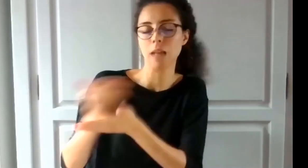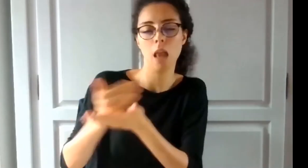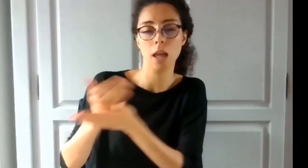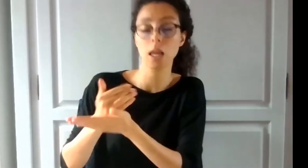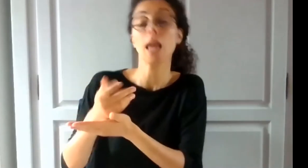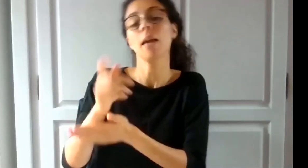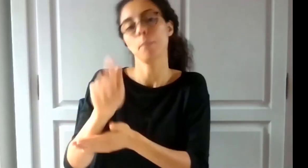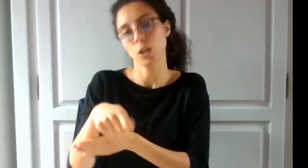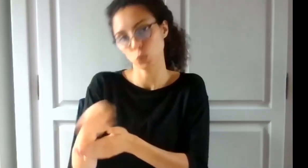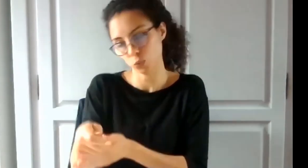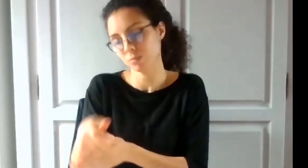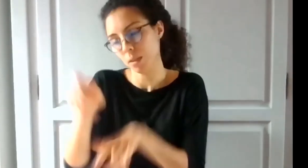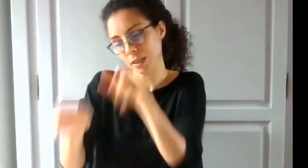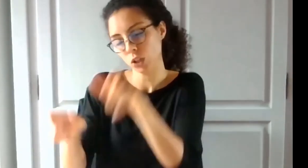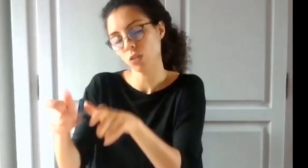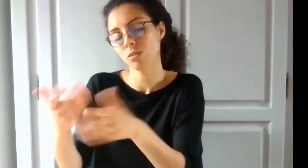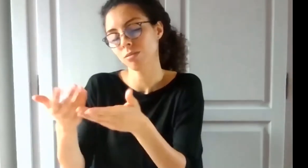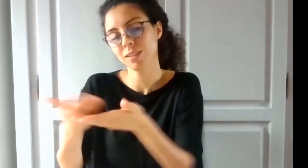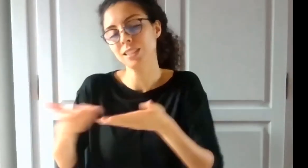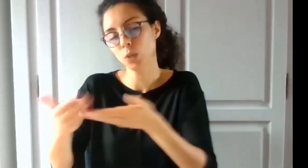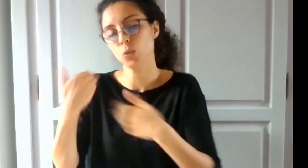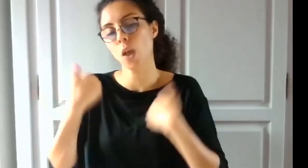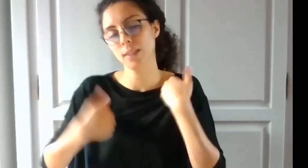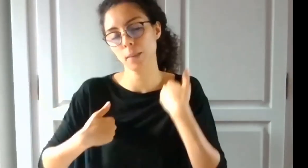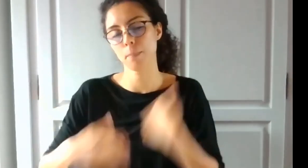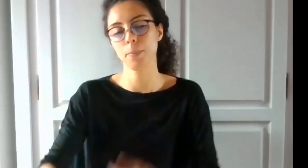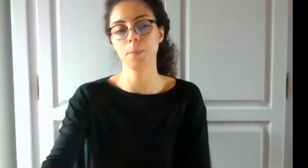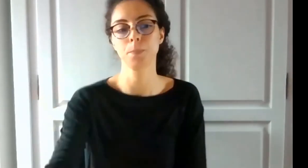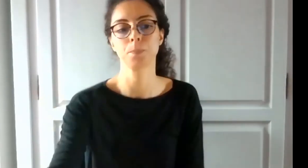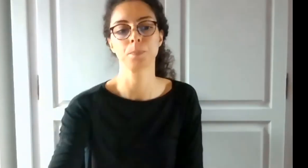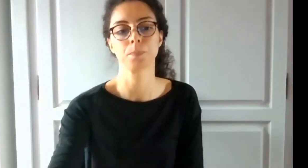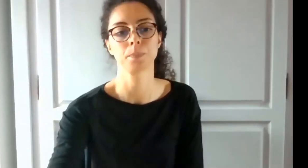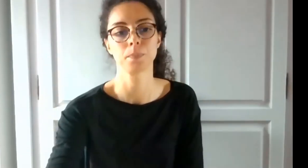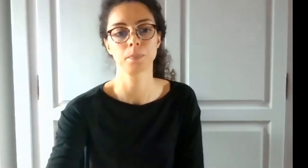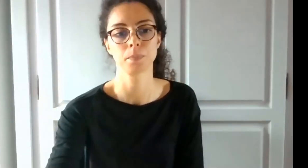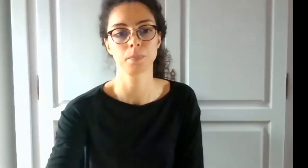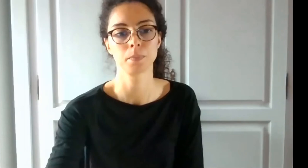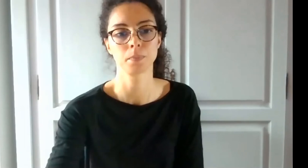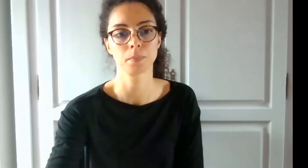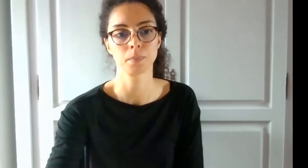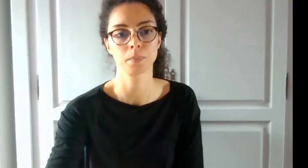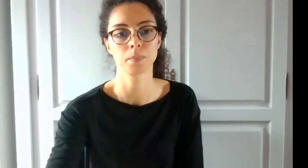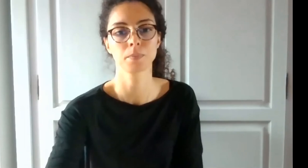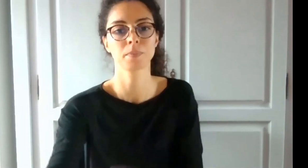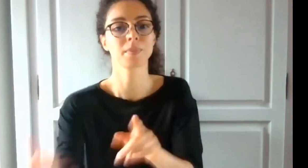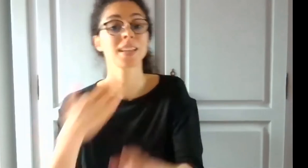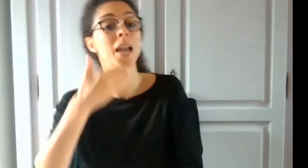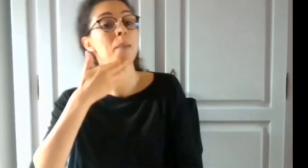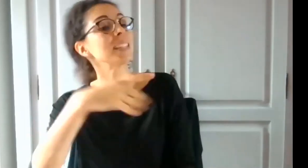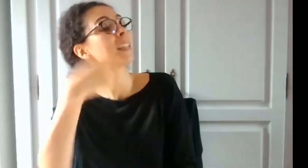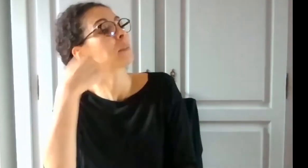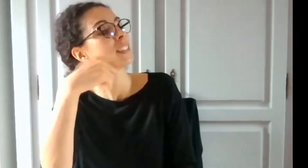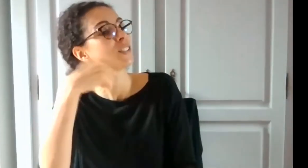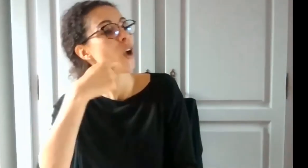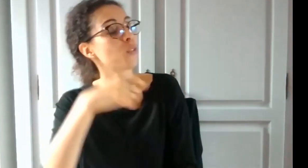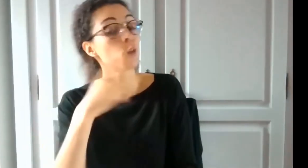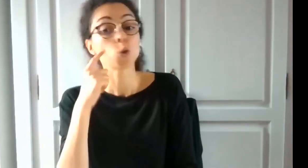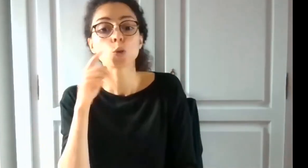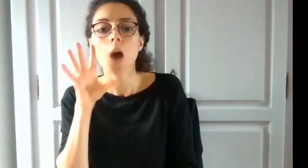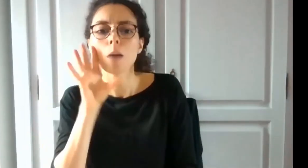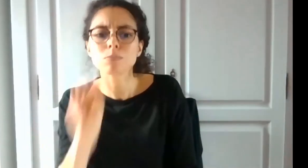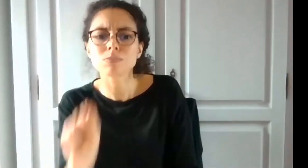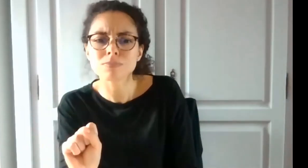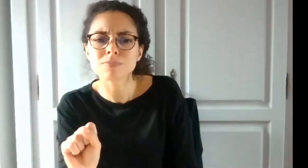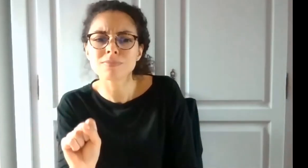et en particulier pour les personnes en situation de handicap. Merci, Présidente. Je crois qu'on a une demande de prise de parole de